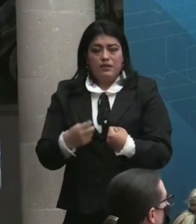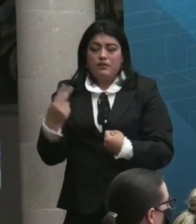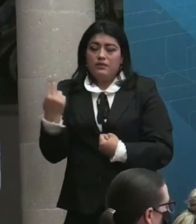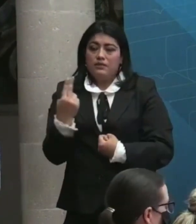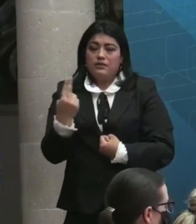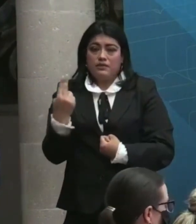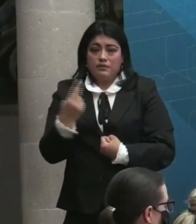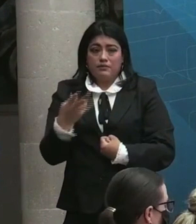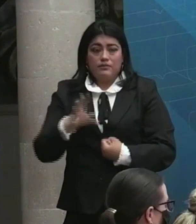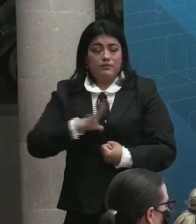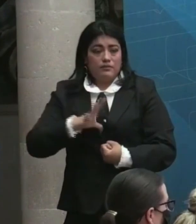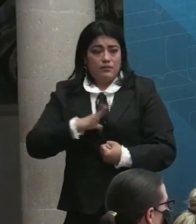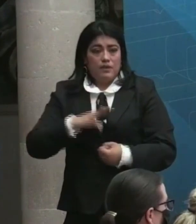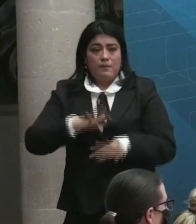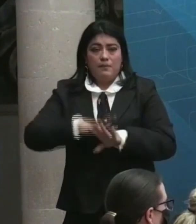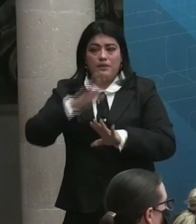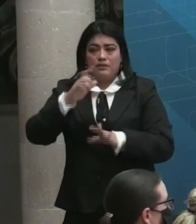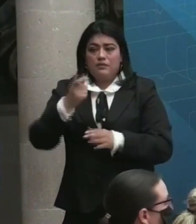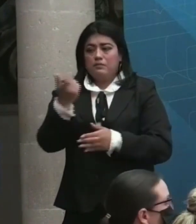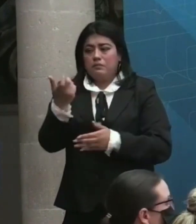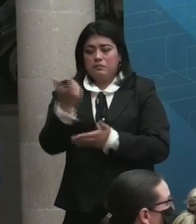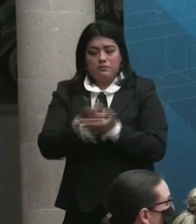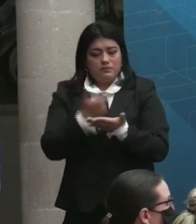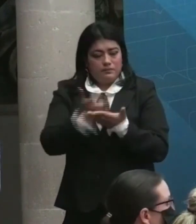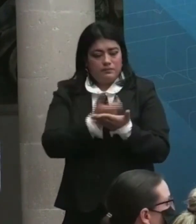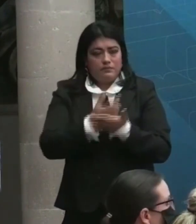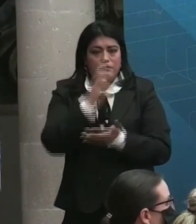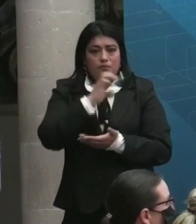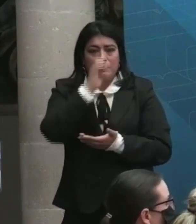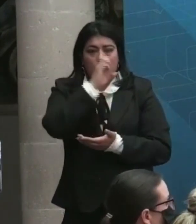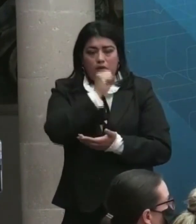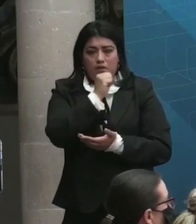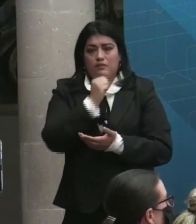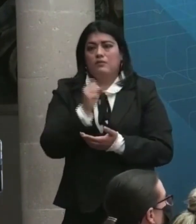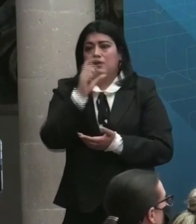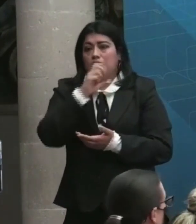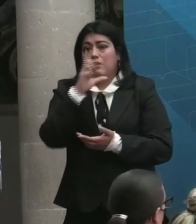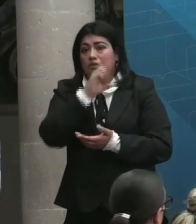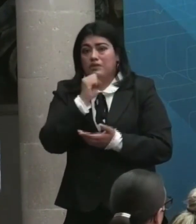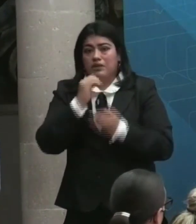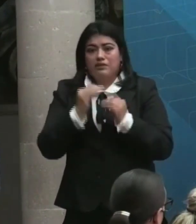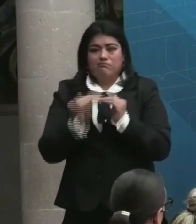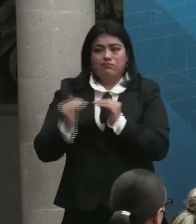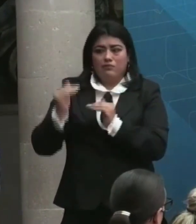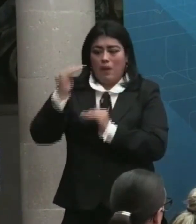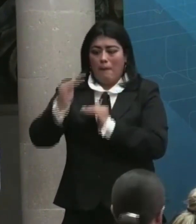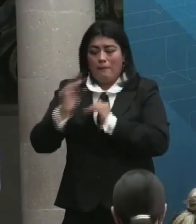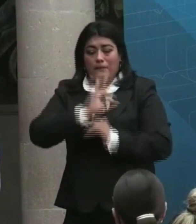haya también más inversiones para que fluya la economía y podamos avanzar